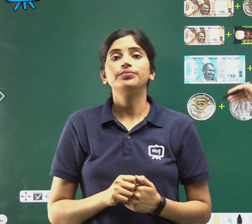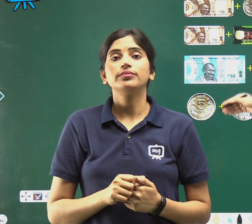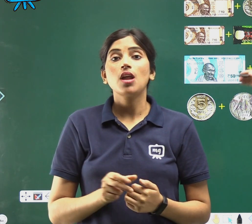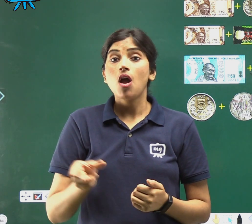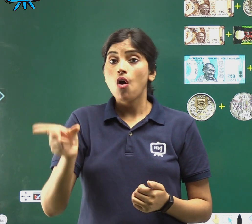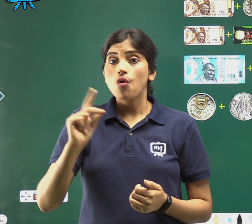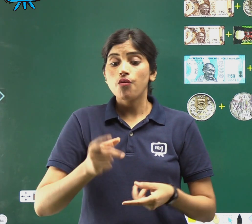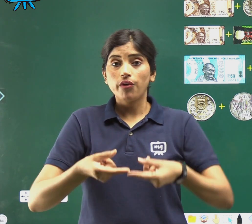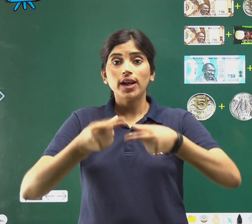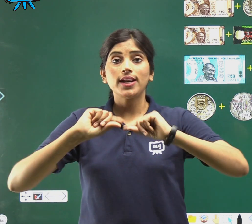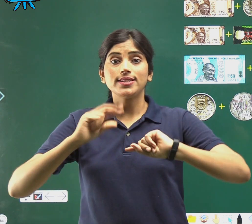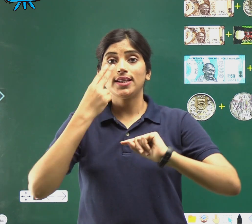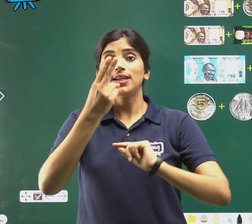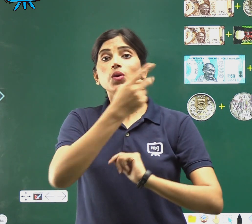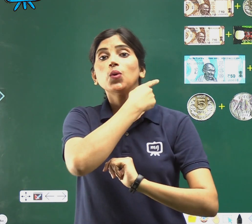फिर नीचे देखो,